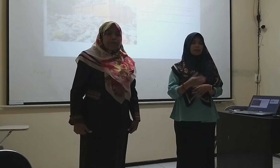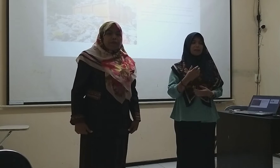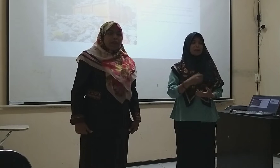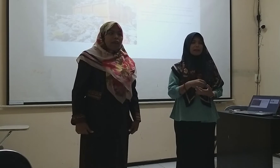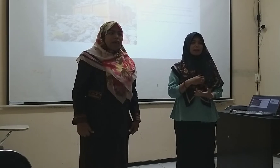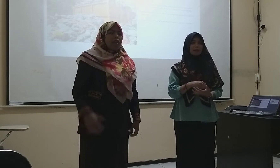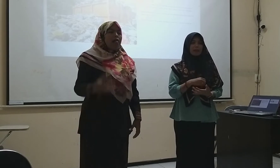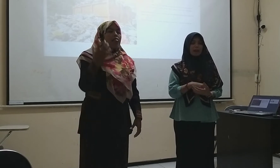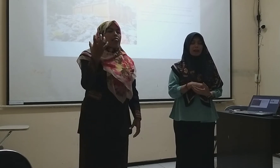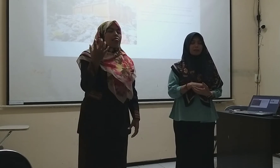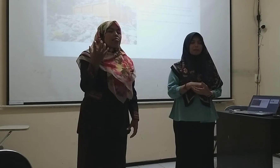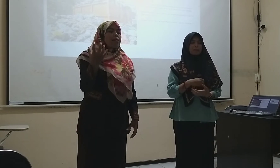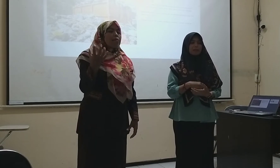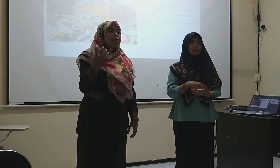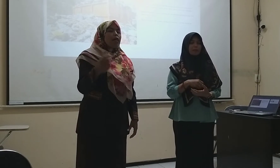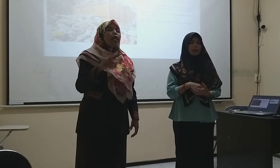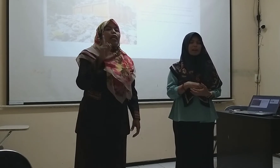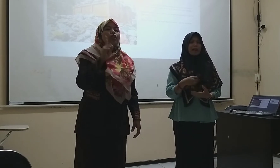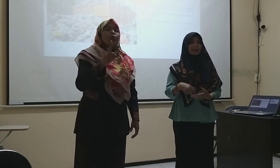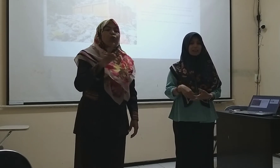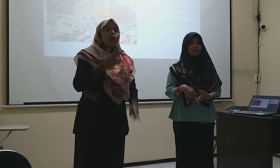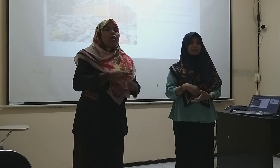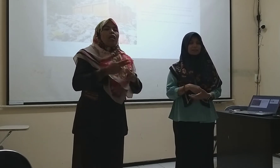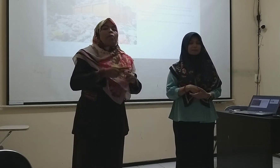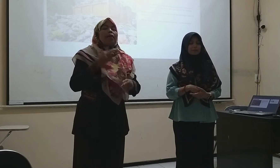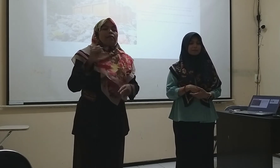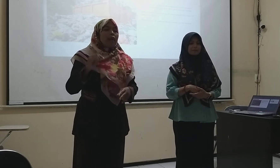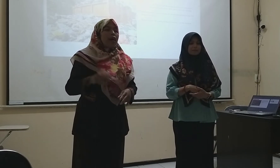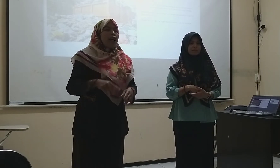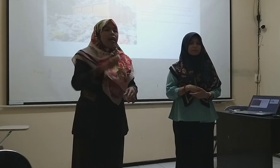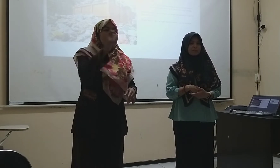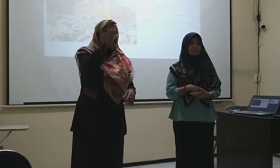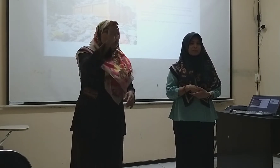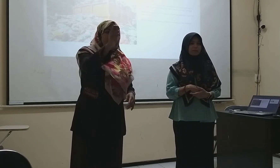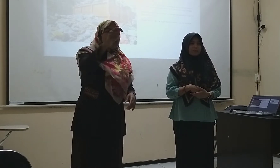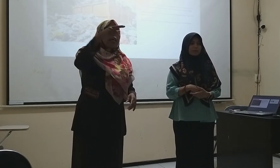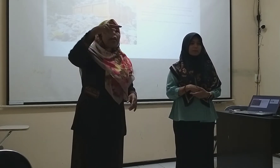Ya, itu namanya TPA atau tempat pembuangan akhir.